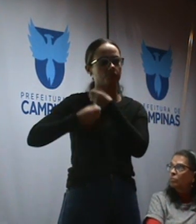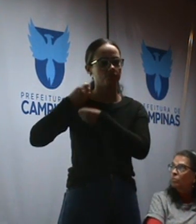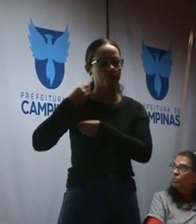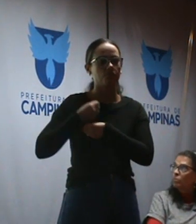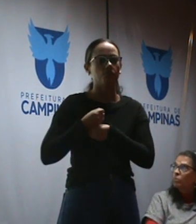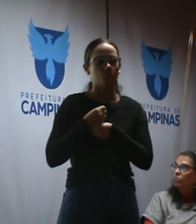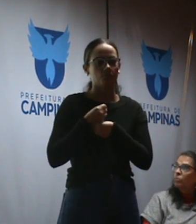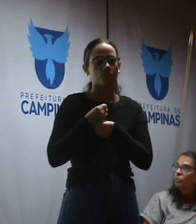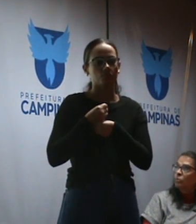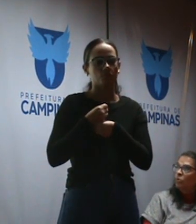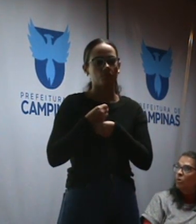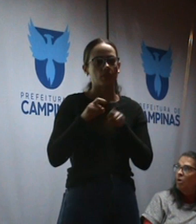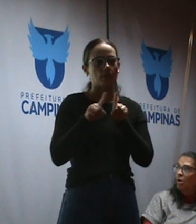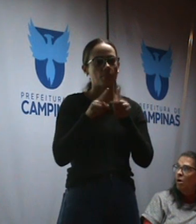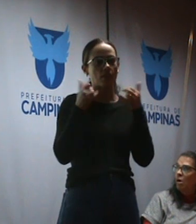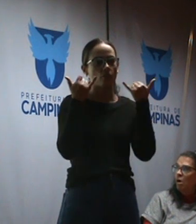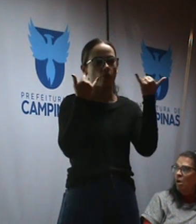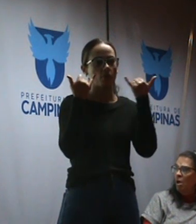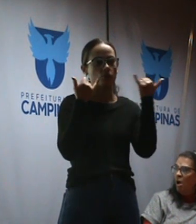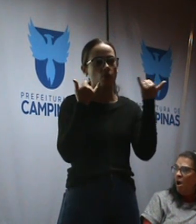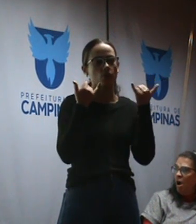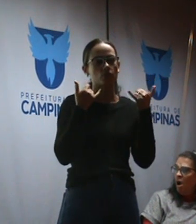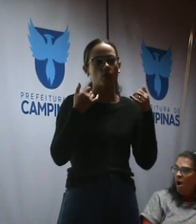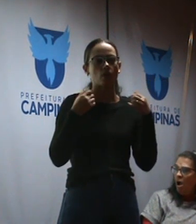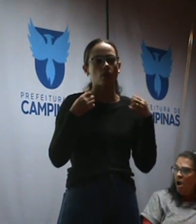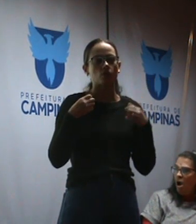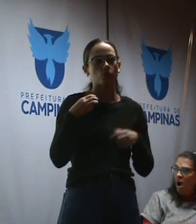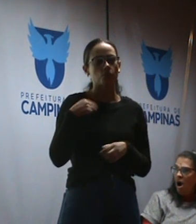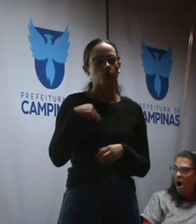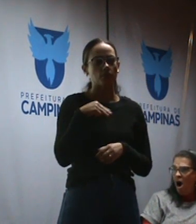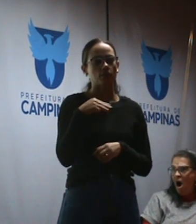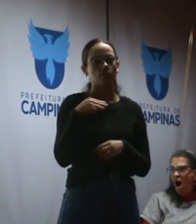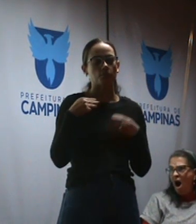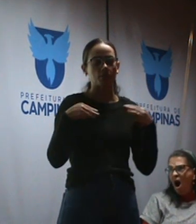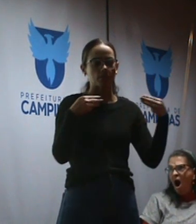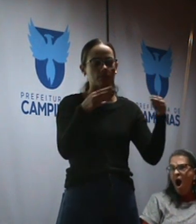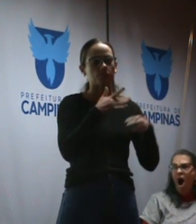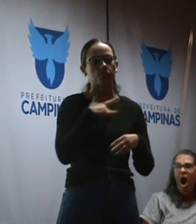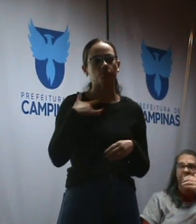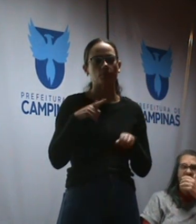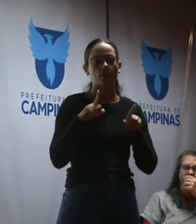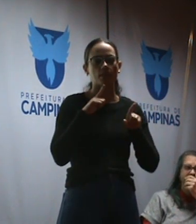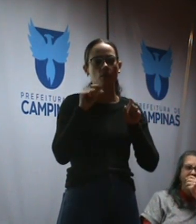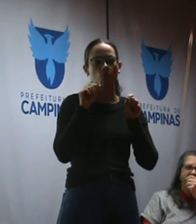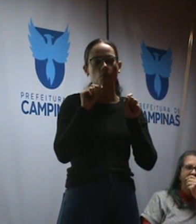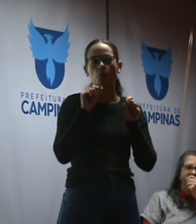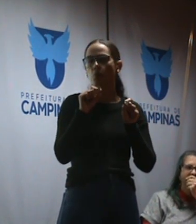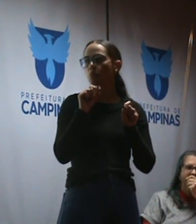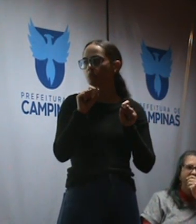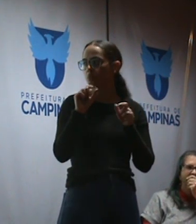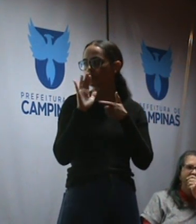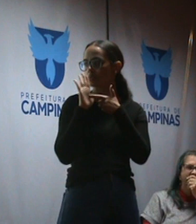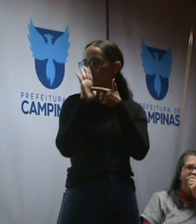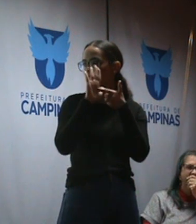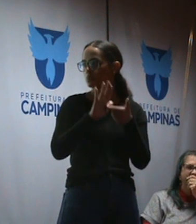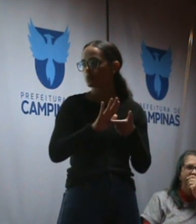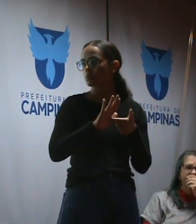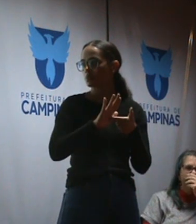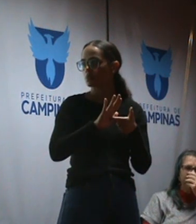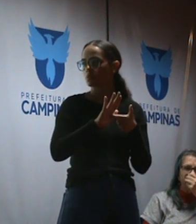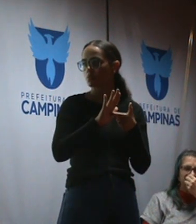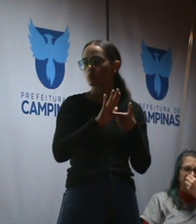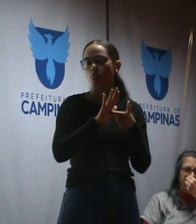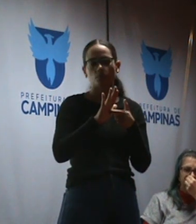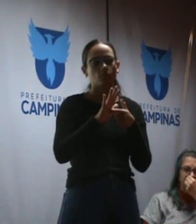anterior, principalmente, né, os dados aqui do Ministério. Esses são mapas que eles mostram aqui a concentração de casos de dengue